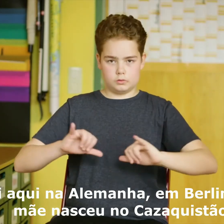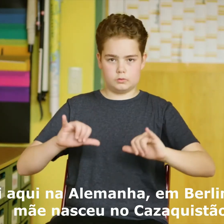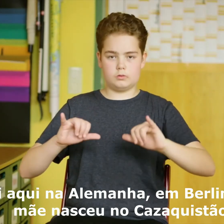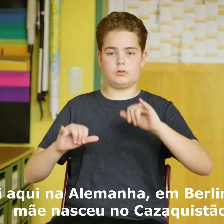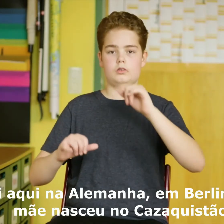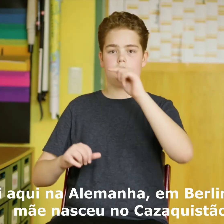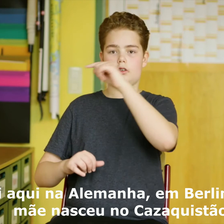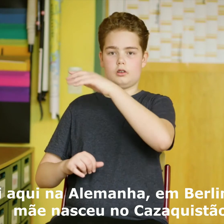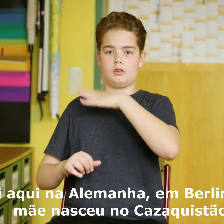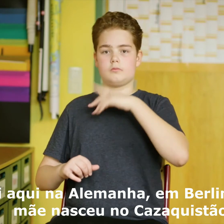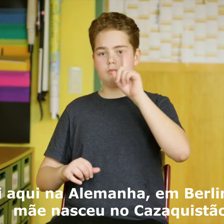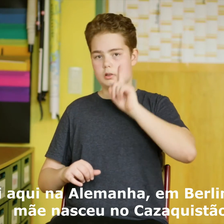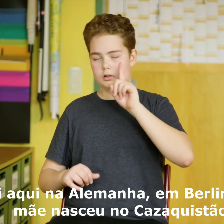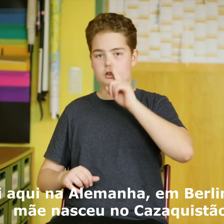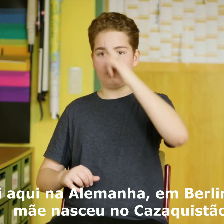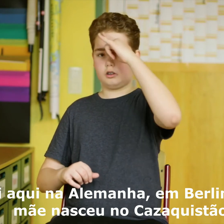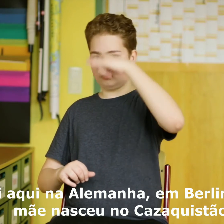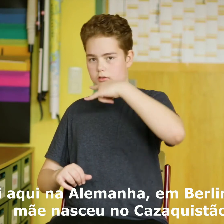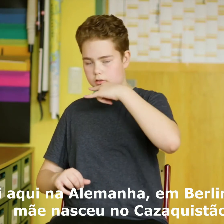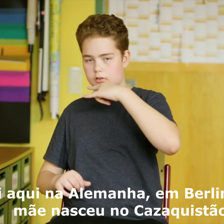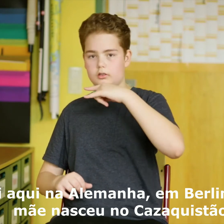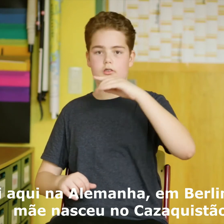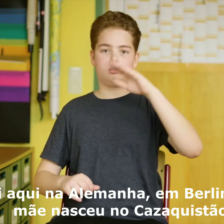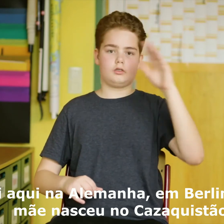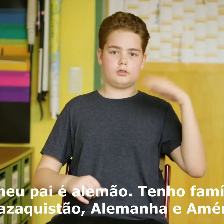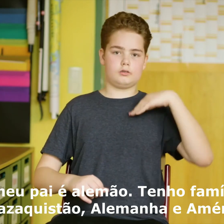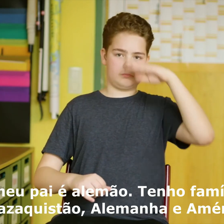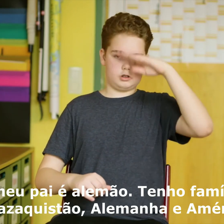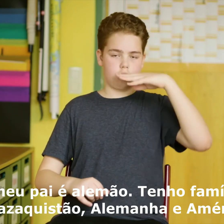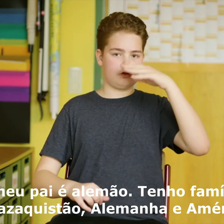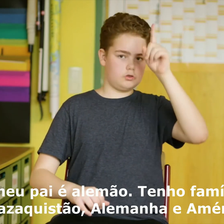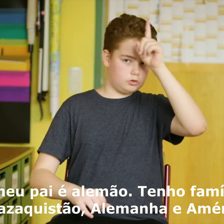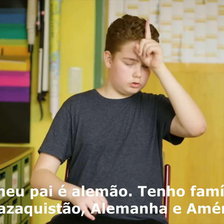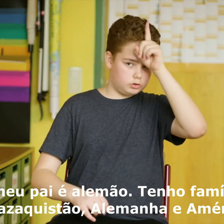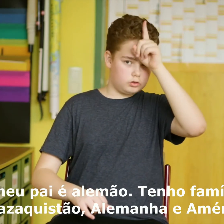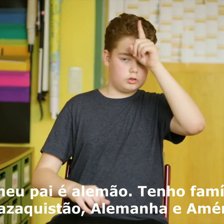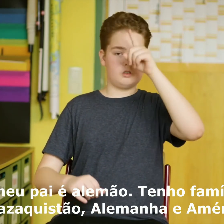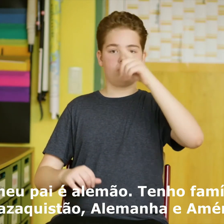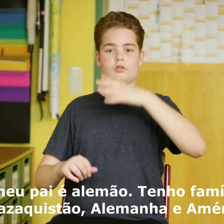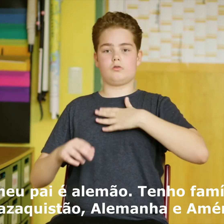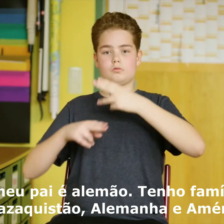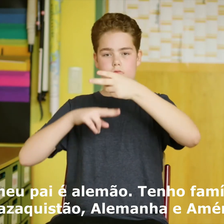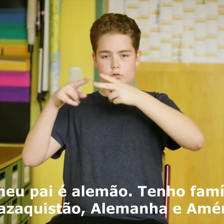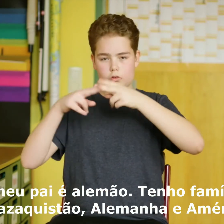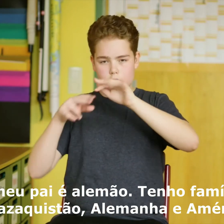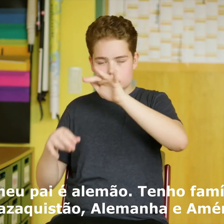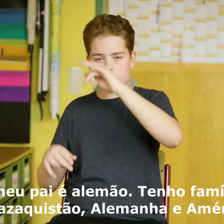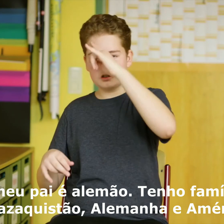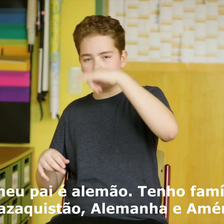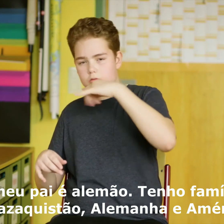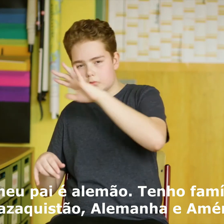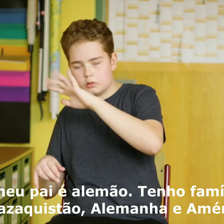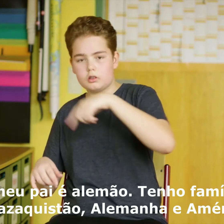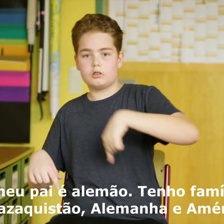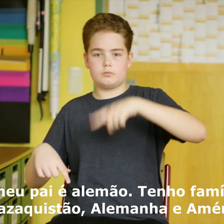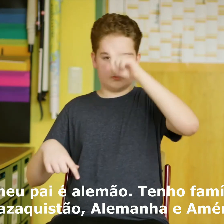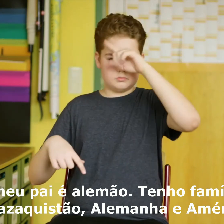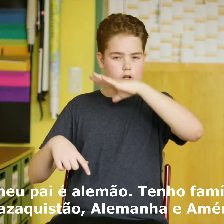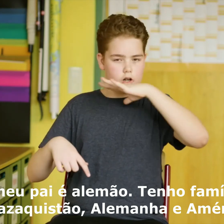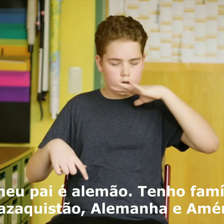A minha mãe é do Cazaquistão e o meu pai é alemão. Eu tenho família no Cazaquistão e